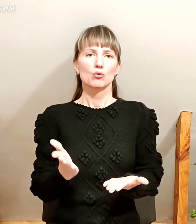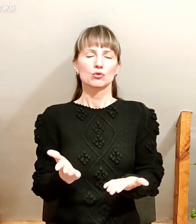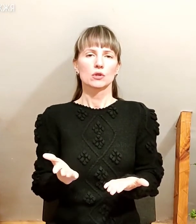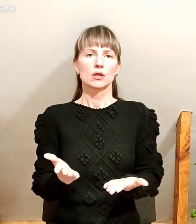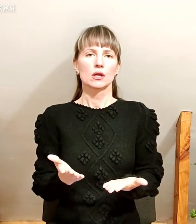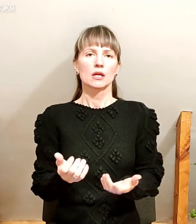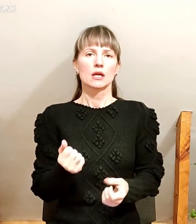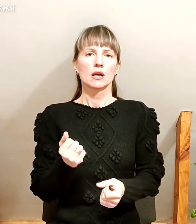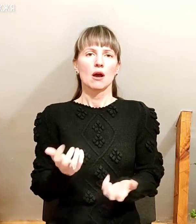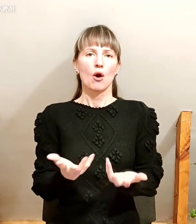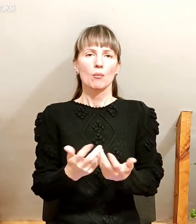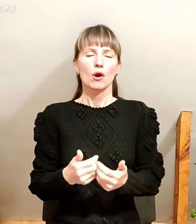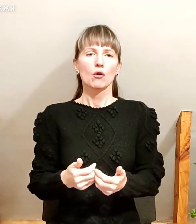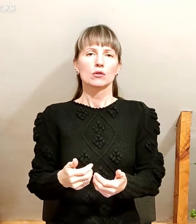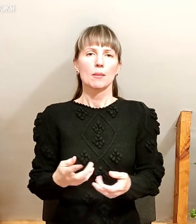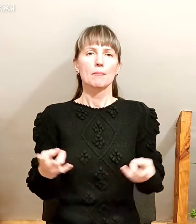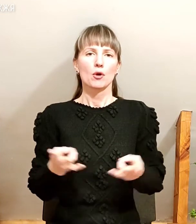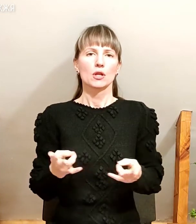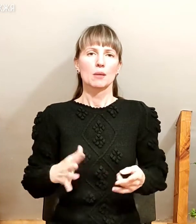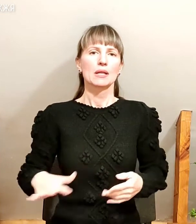потреби території в тих